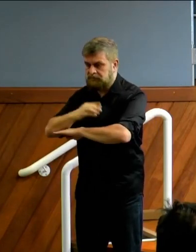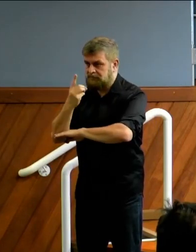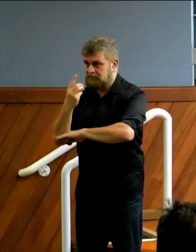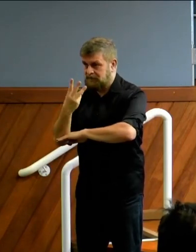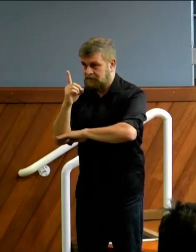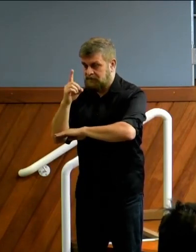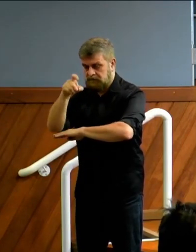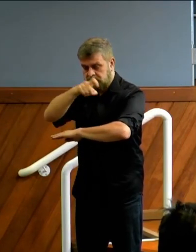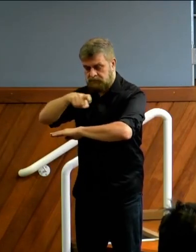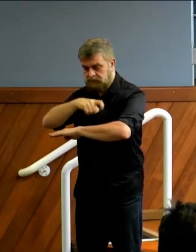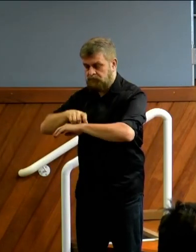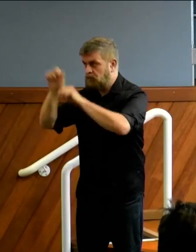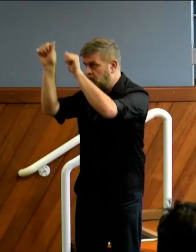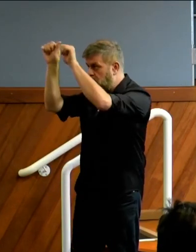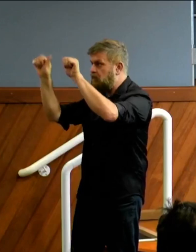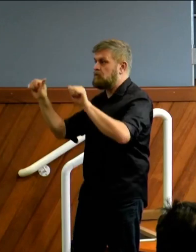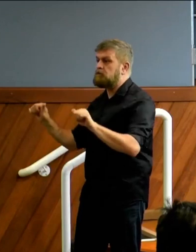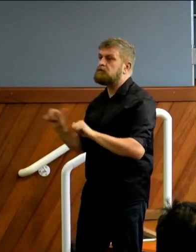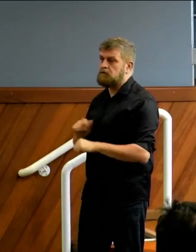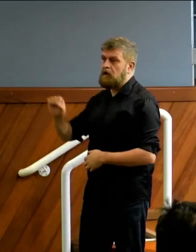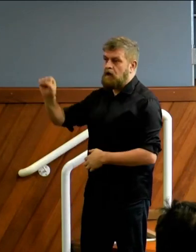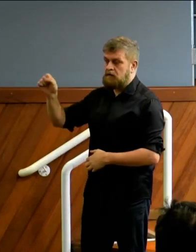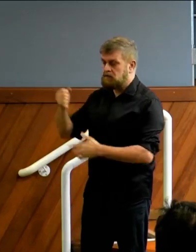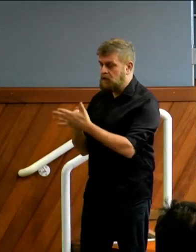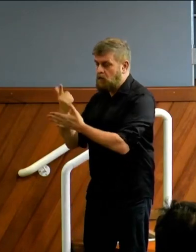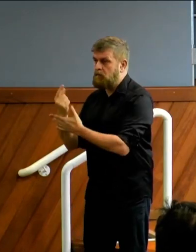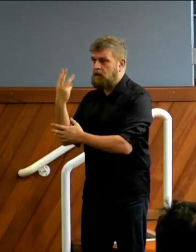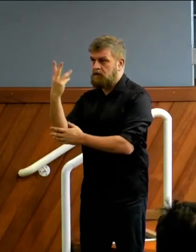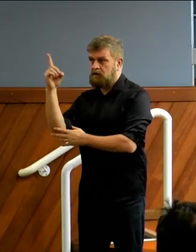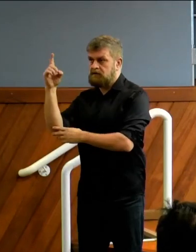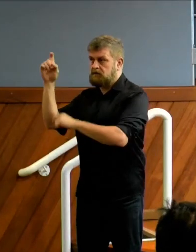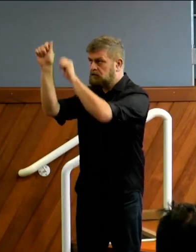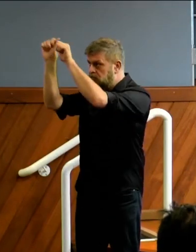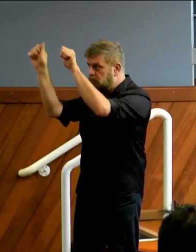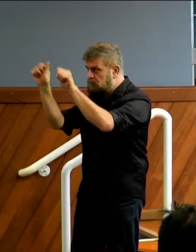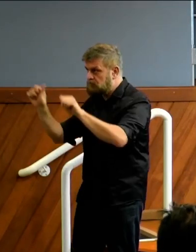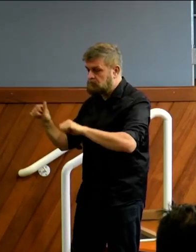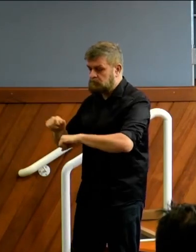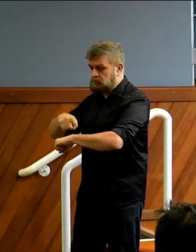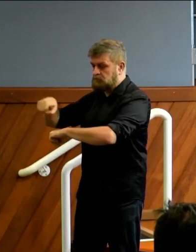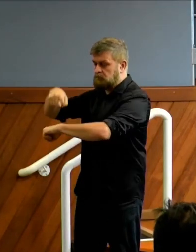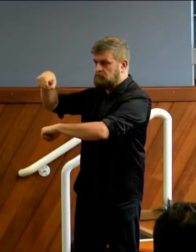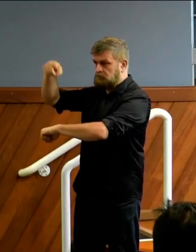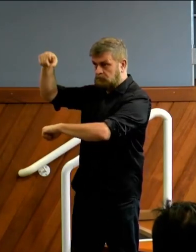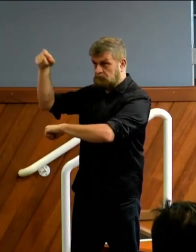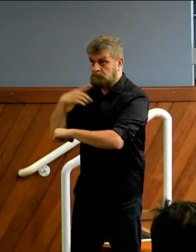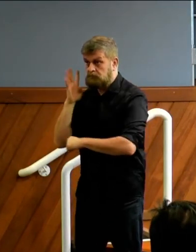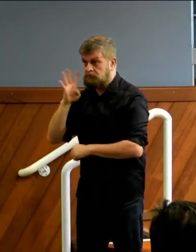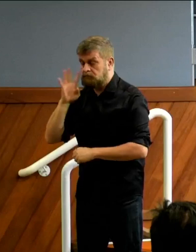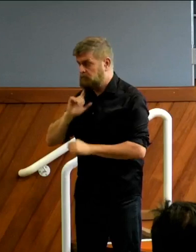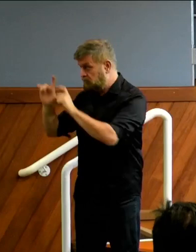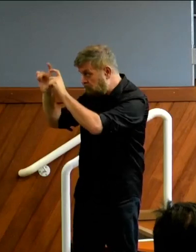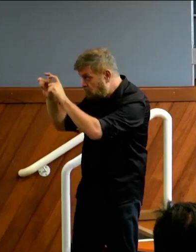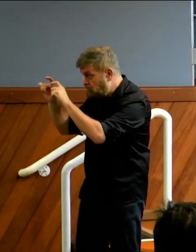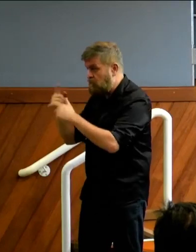sou um museu de escultura, comprar um scanner 3D seria legal. Não tem 3D, fotografa, não tem problema. Mas